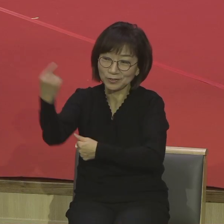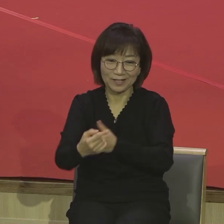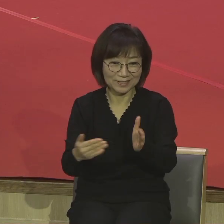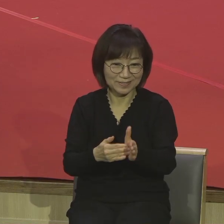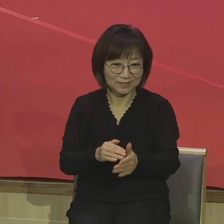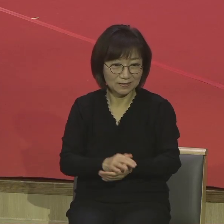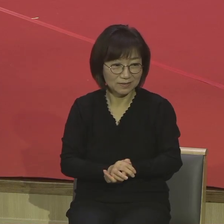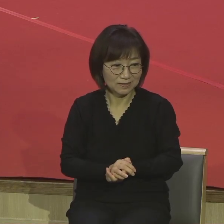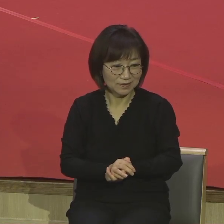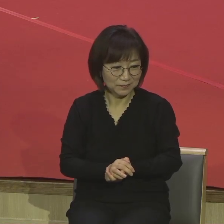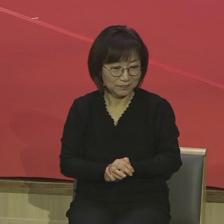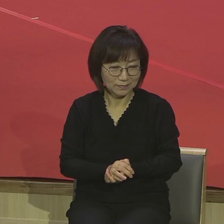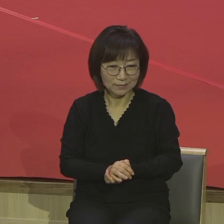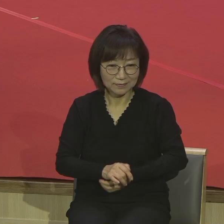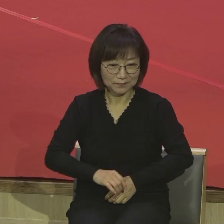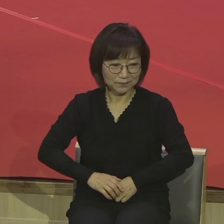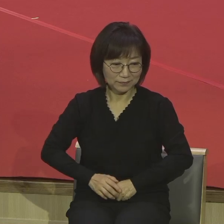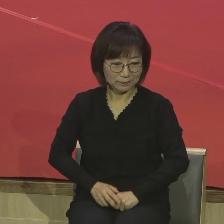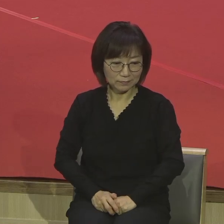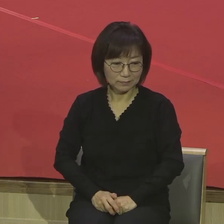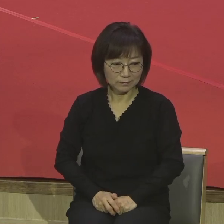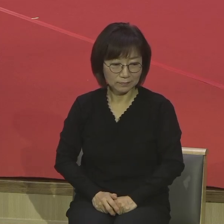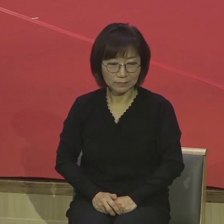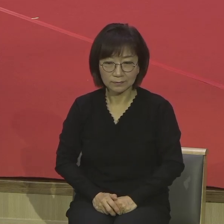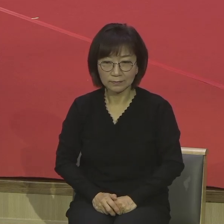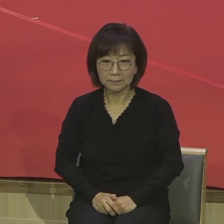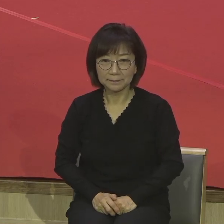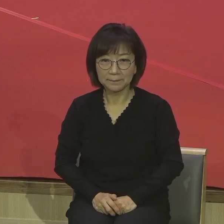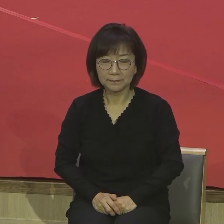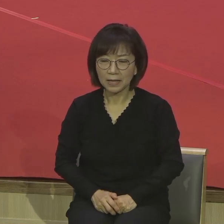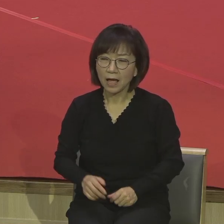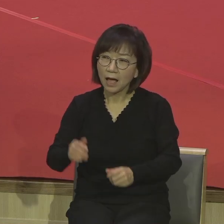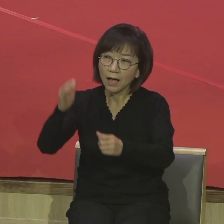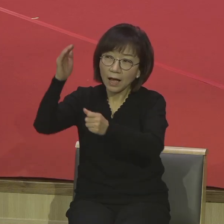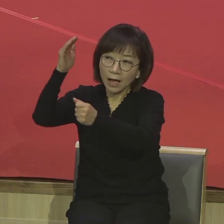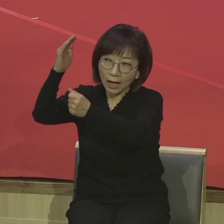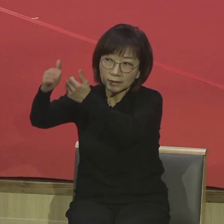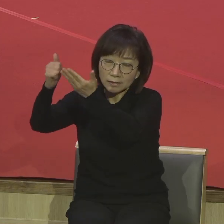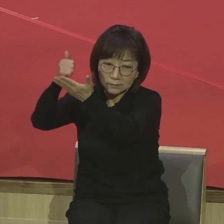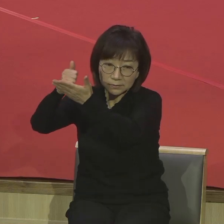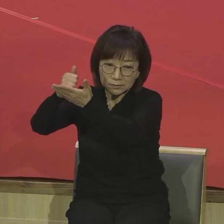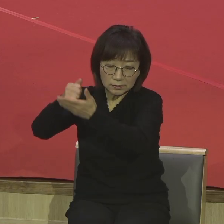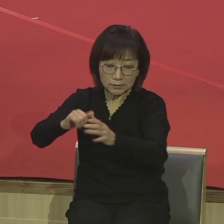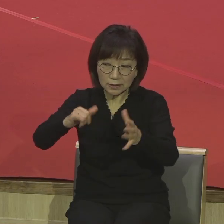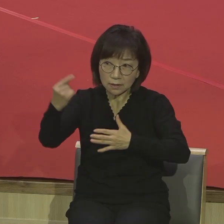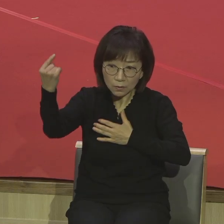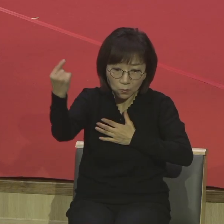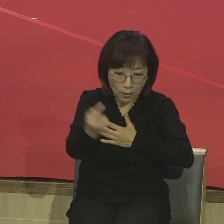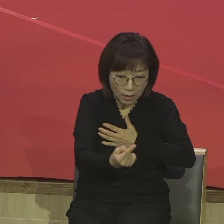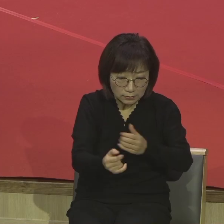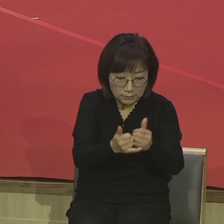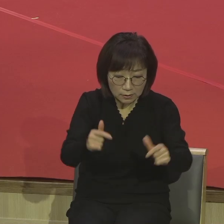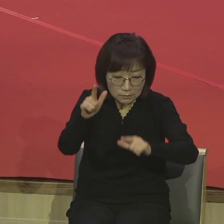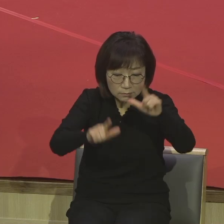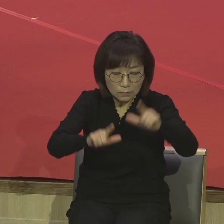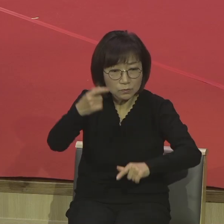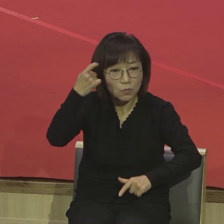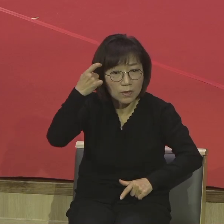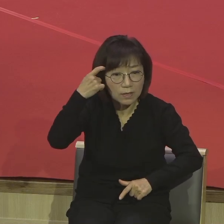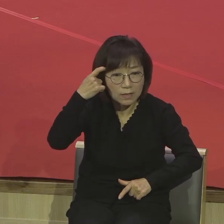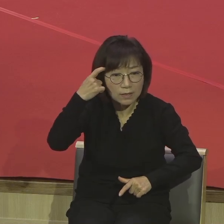동물이나 천사가 아닌 사람으로 오신 이유, 그게 어디에 있느냐, 유일하게